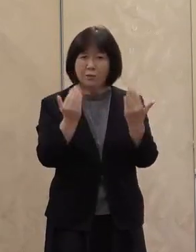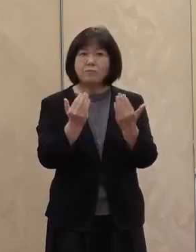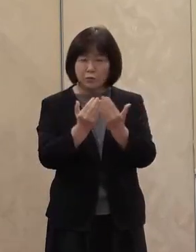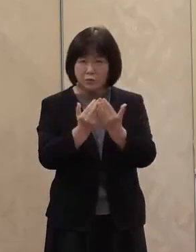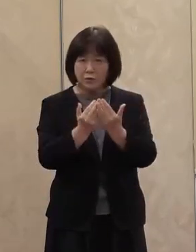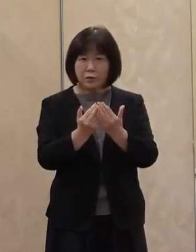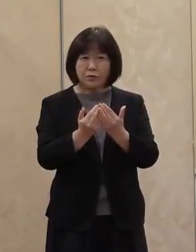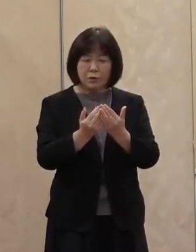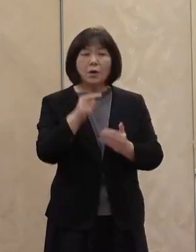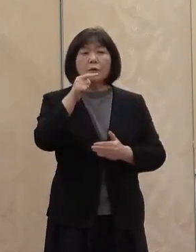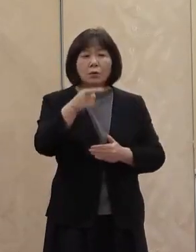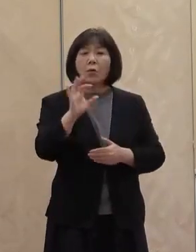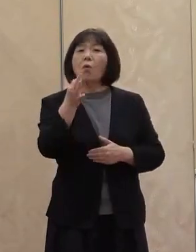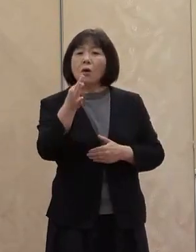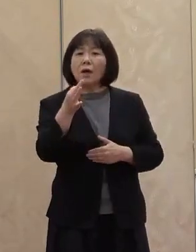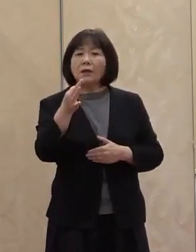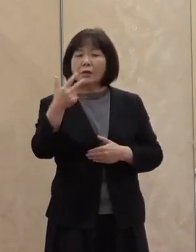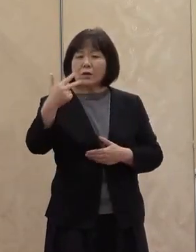でに市町村で補助してますが、